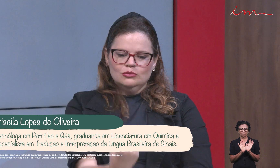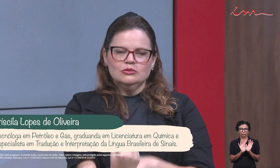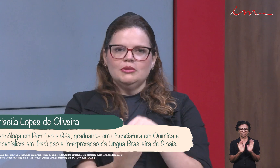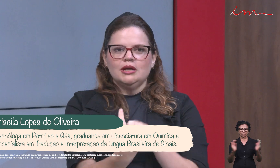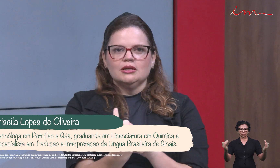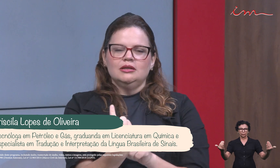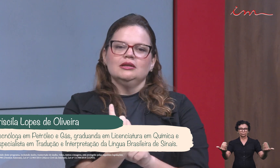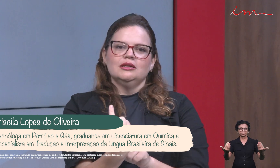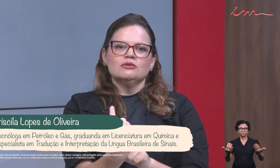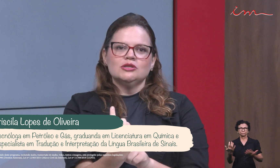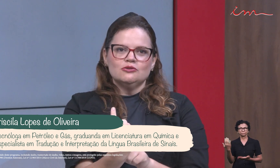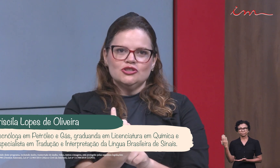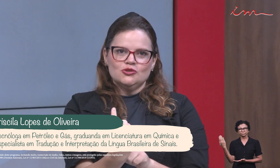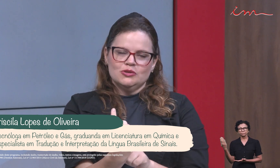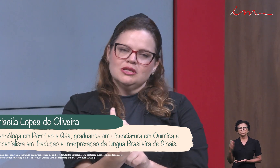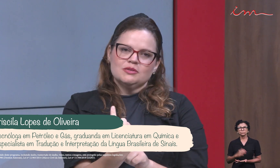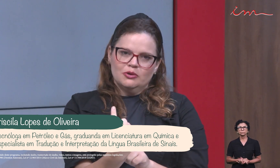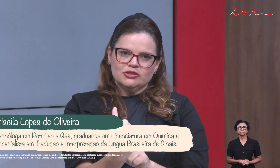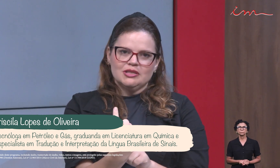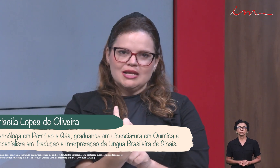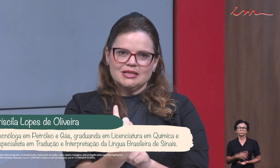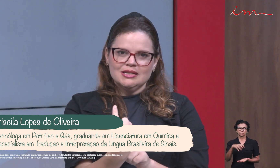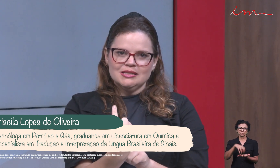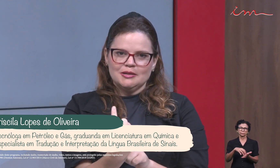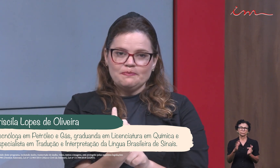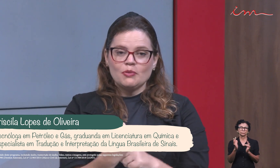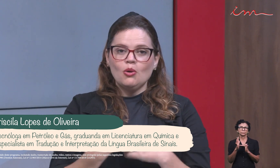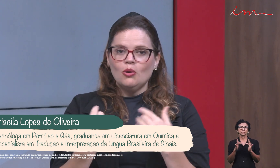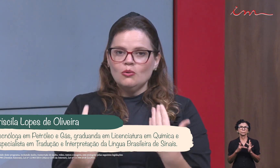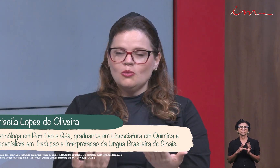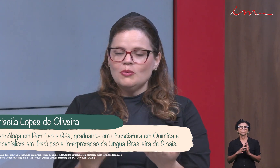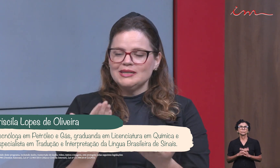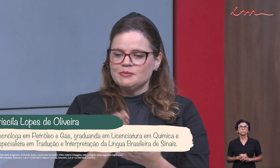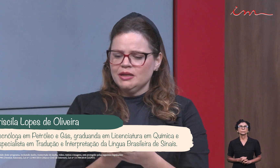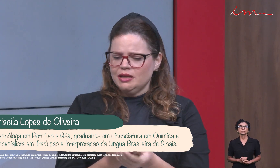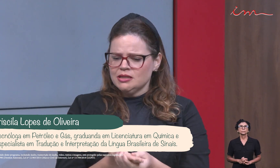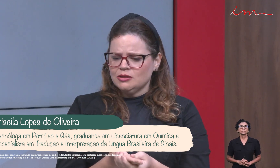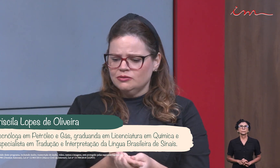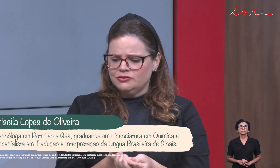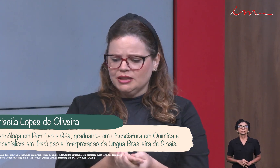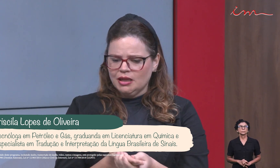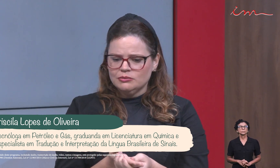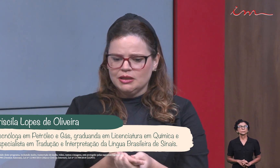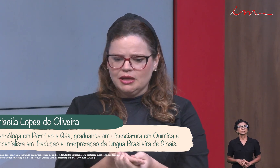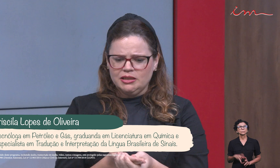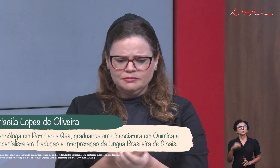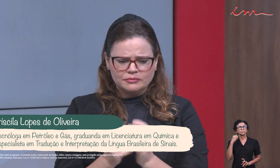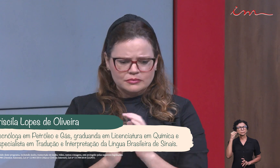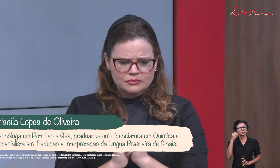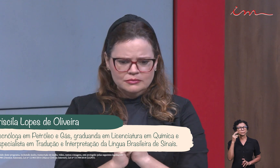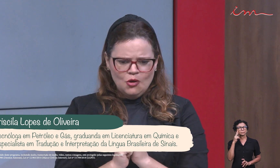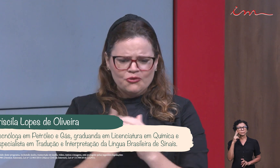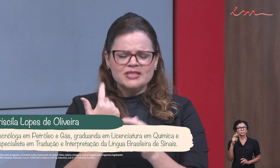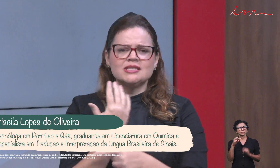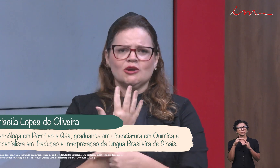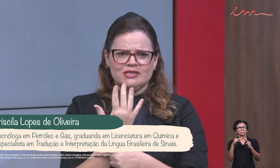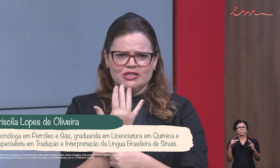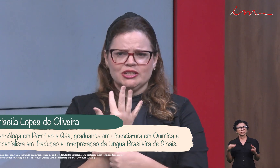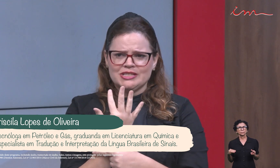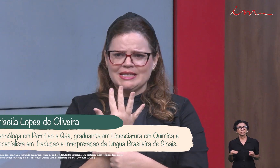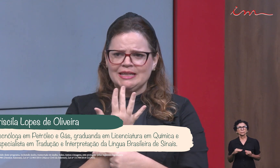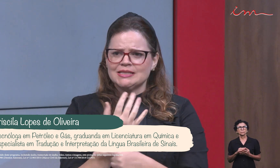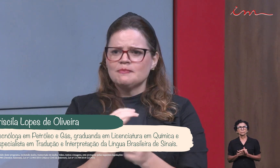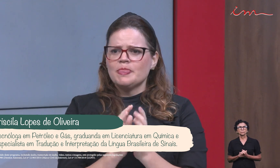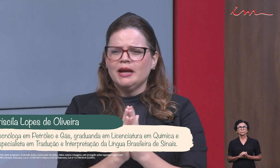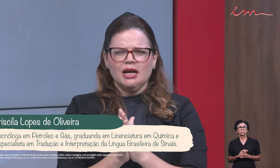e um no meio aqui, que é o Senhor Jesus. Vocês podem trazer assim. Ou uma experiência que eu vivi até no Manaim, eu fiz o sinal de